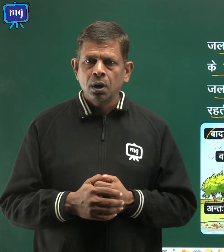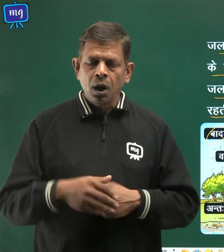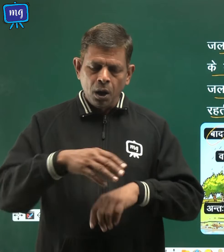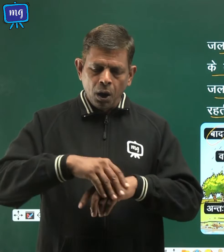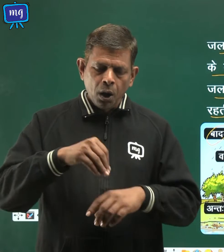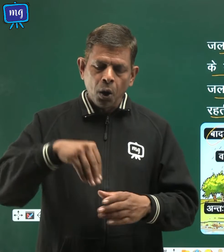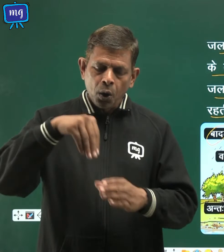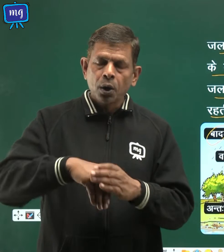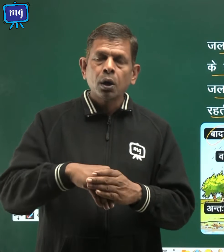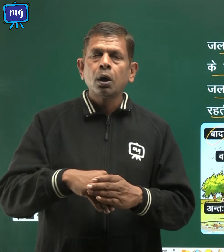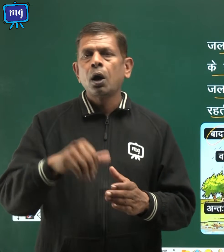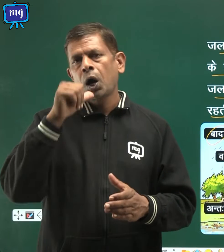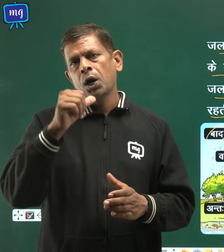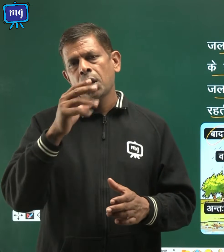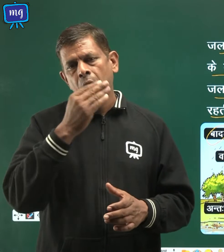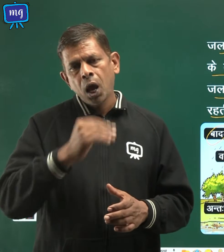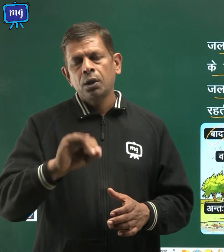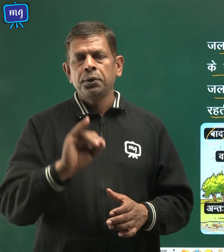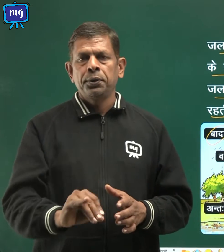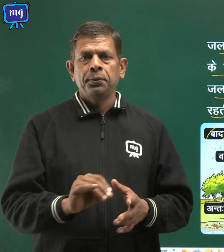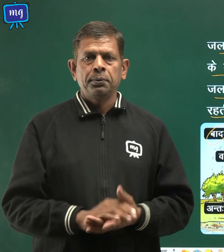भौमजल कहलाता है।